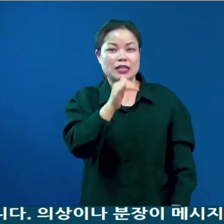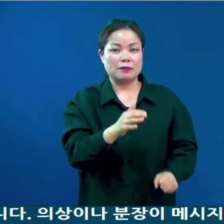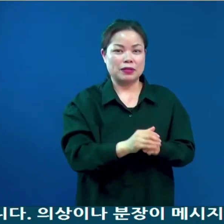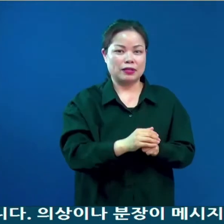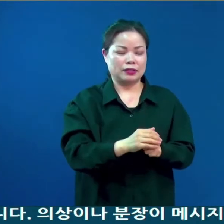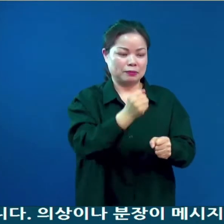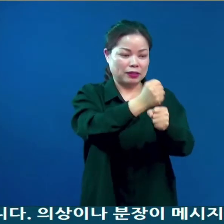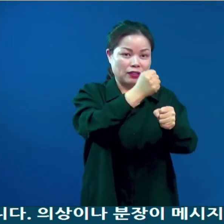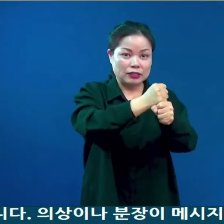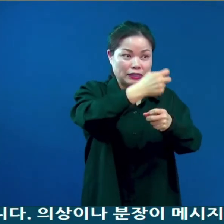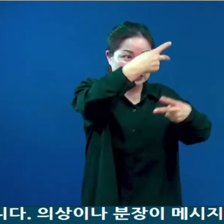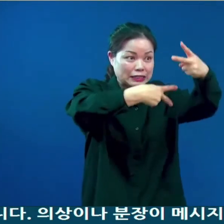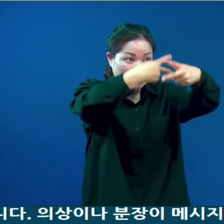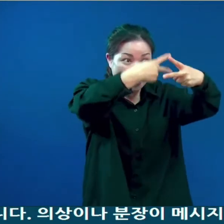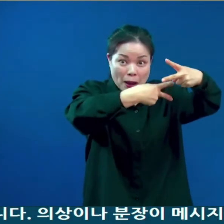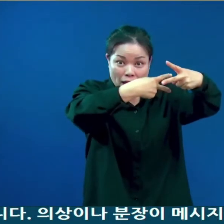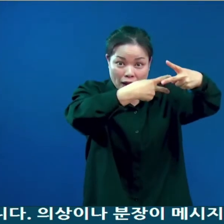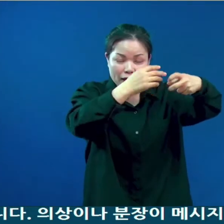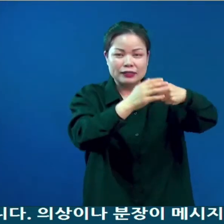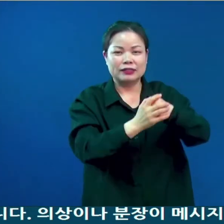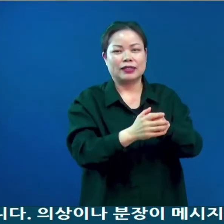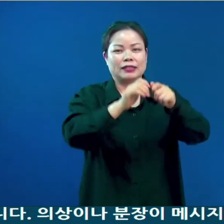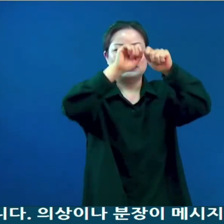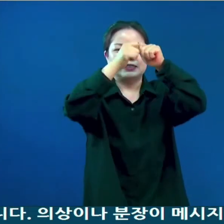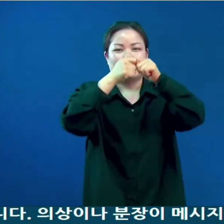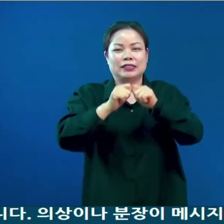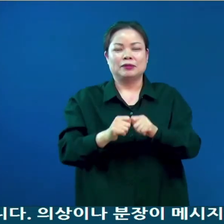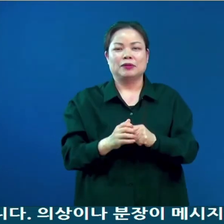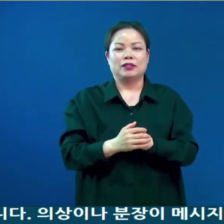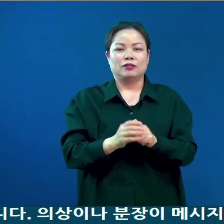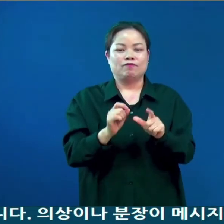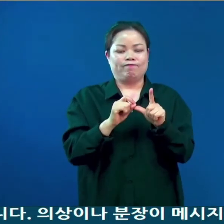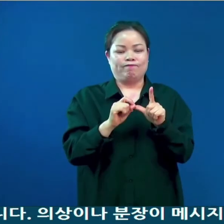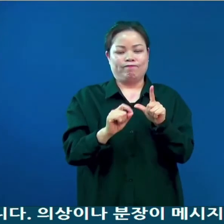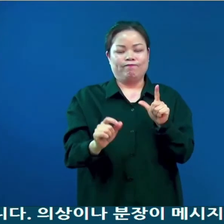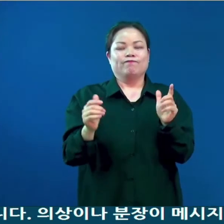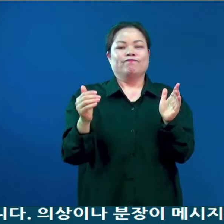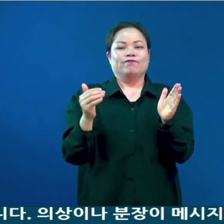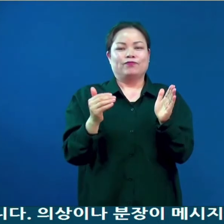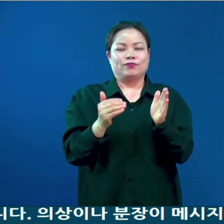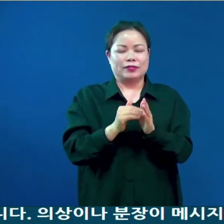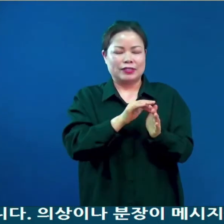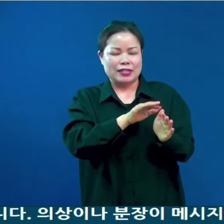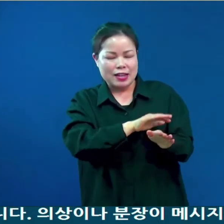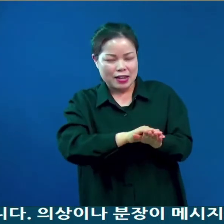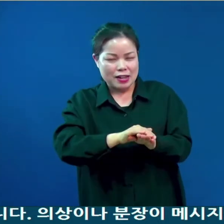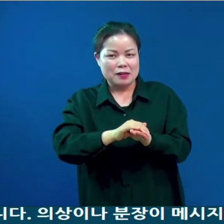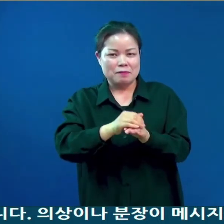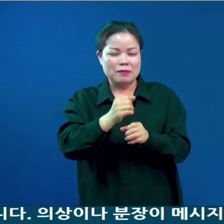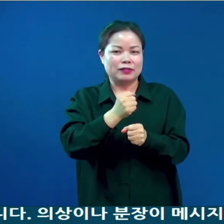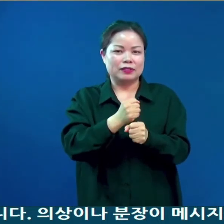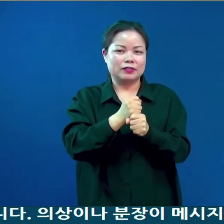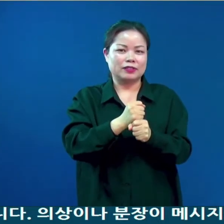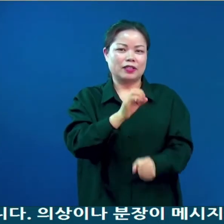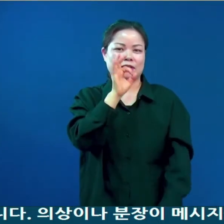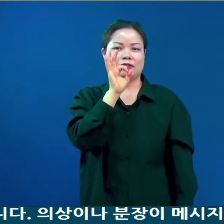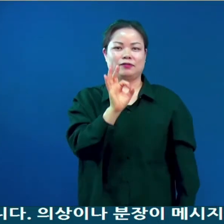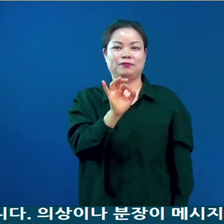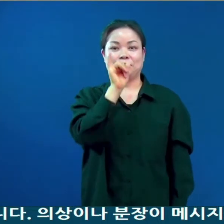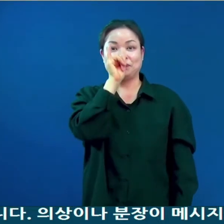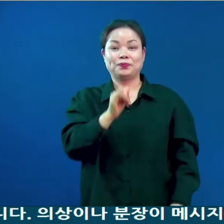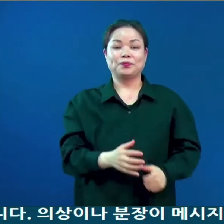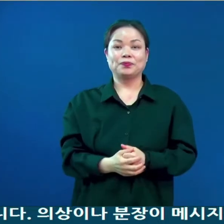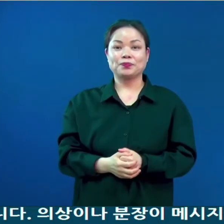짜여진 드라마는 그런 아주 세심한 부분까지도 아주 잘 구성한 것들을 볼 수가